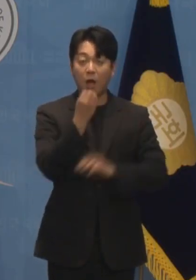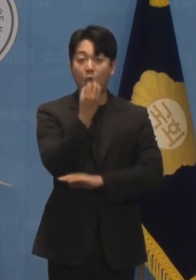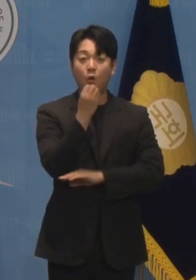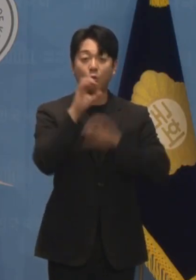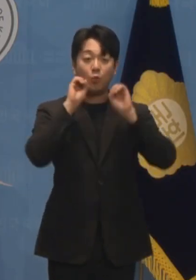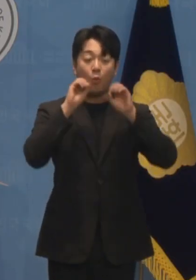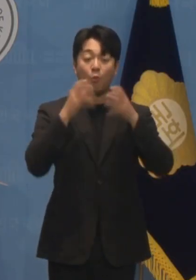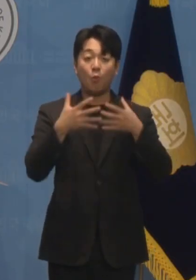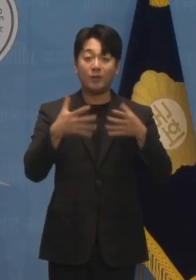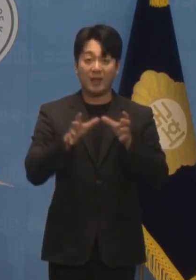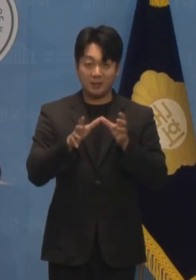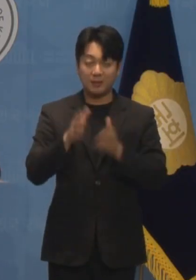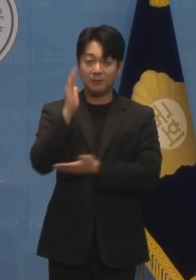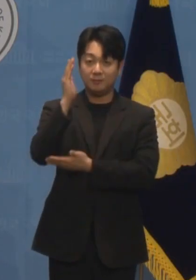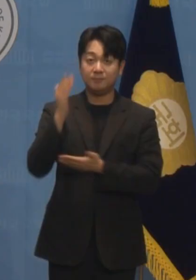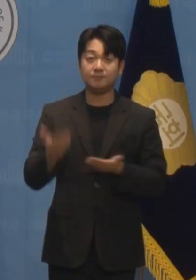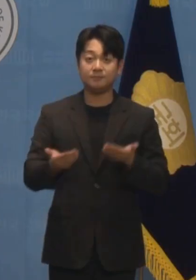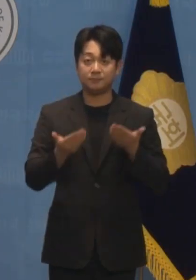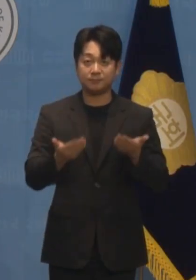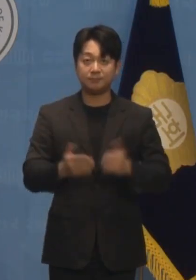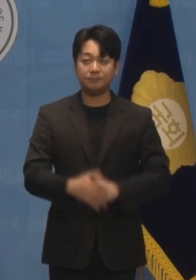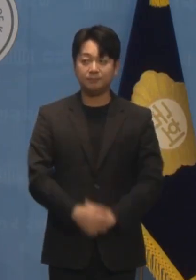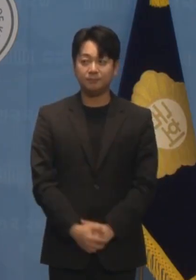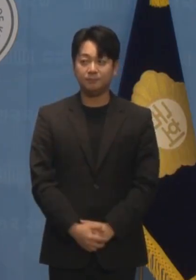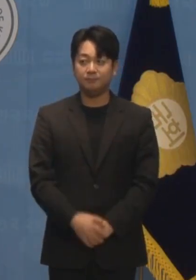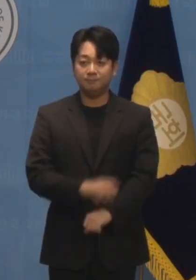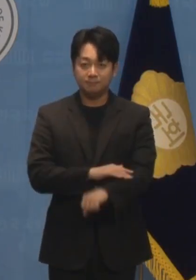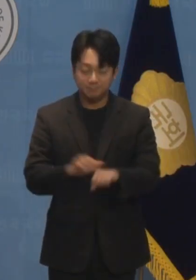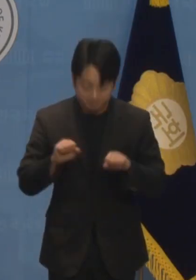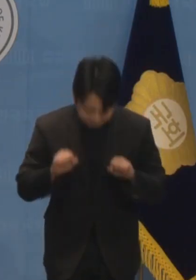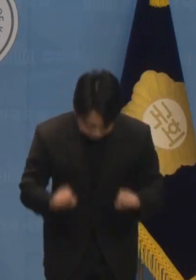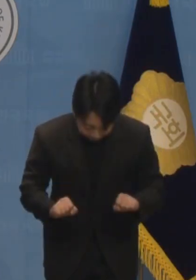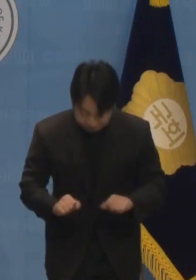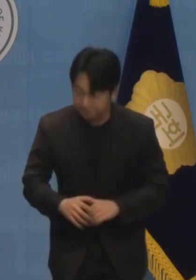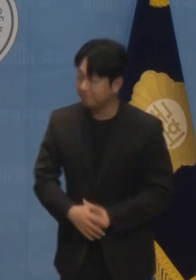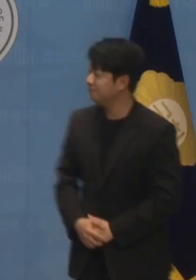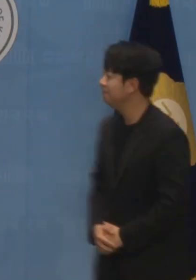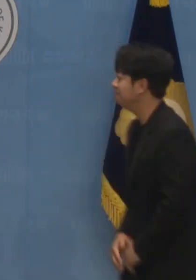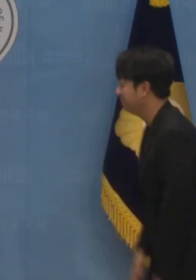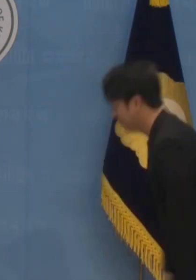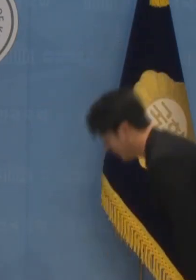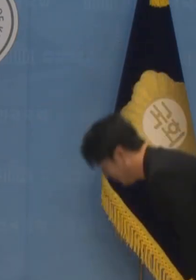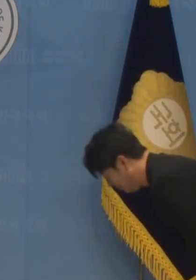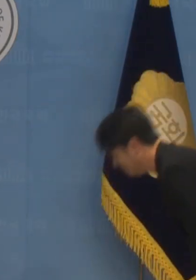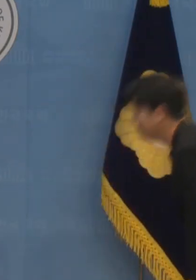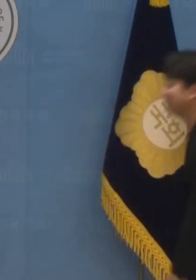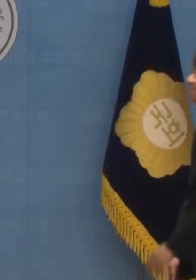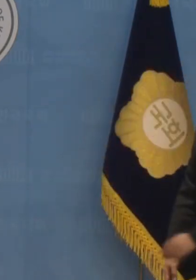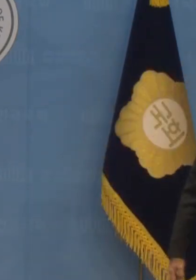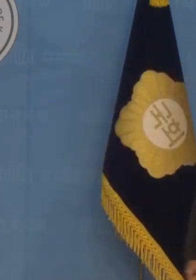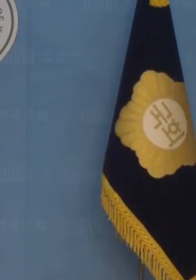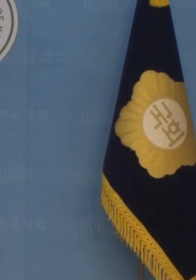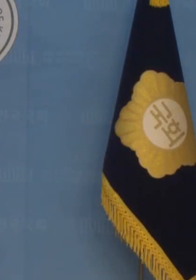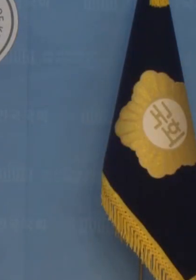공보단 1동.